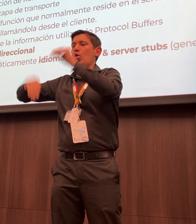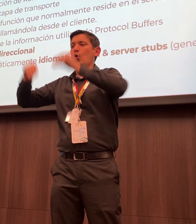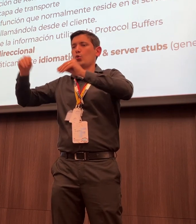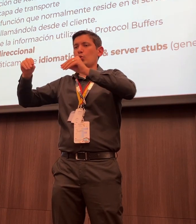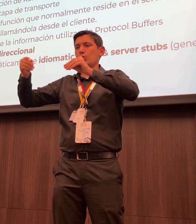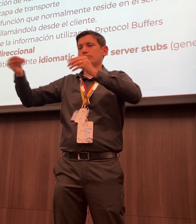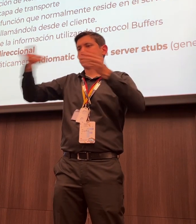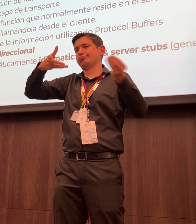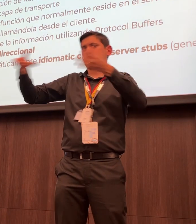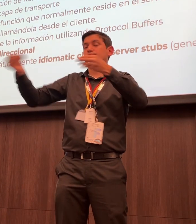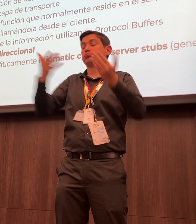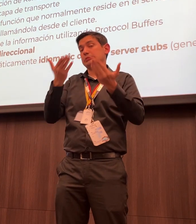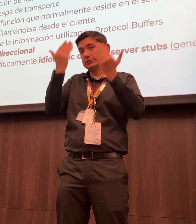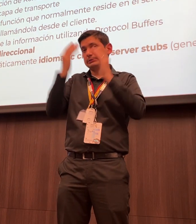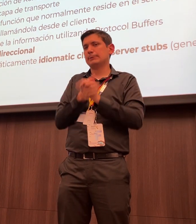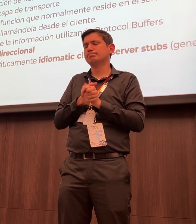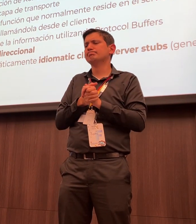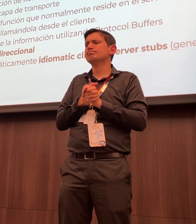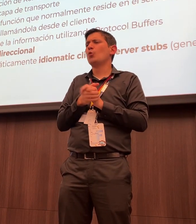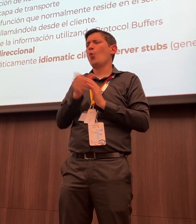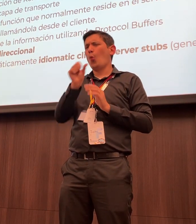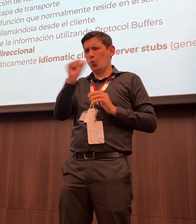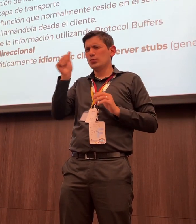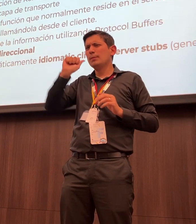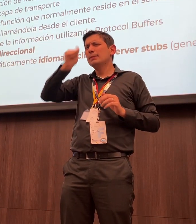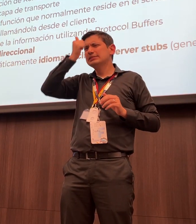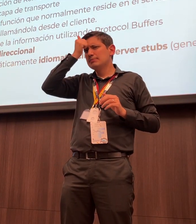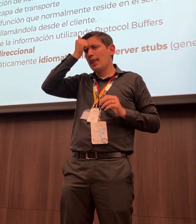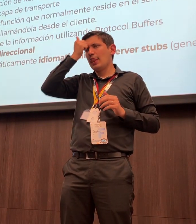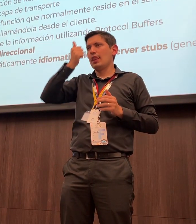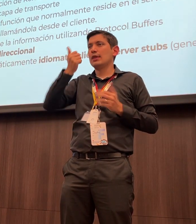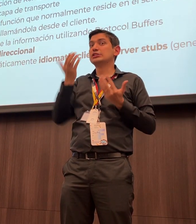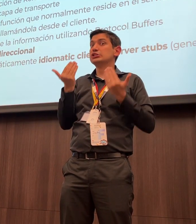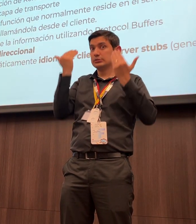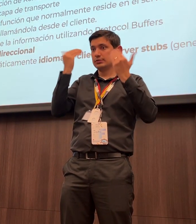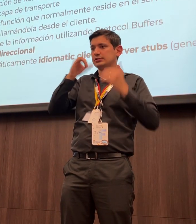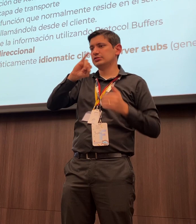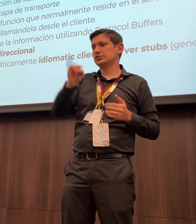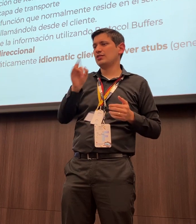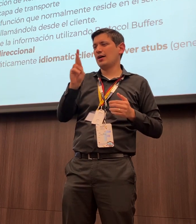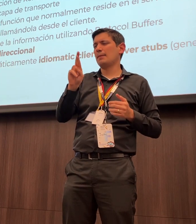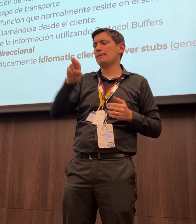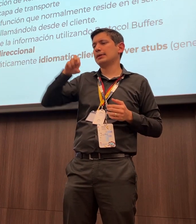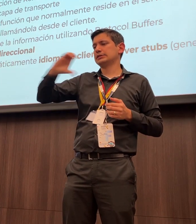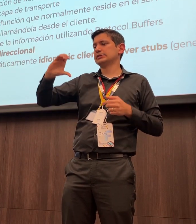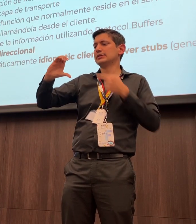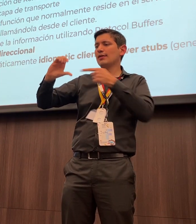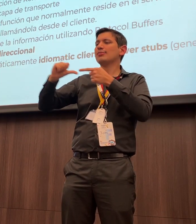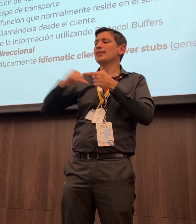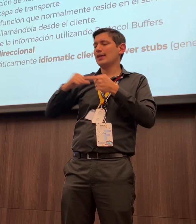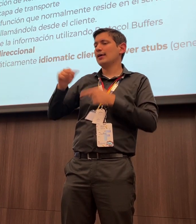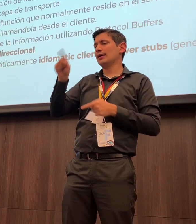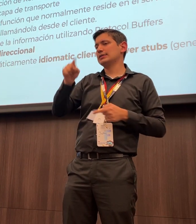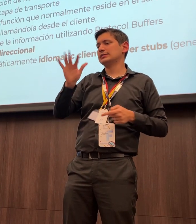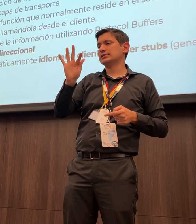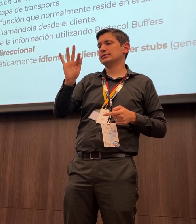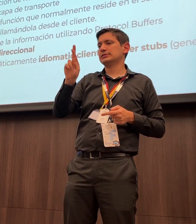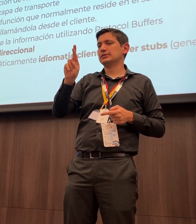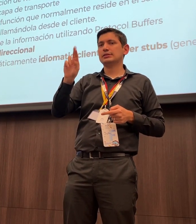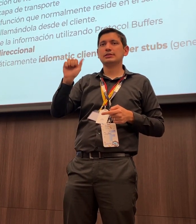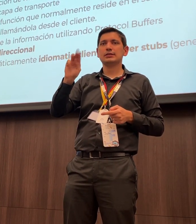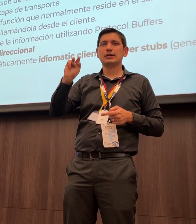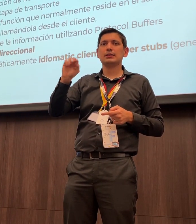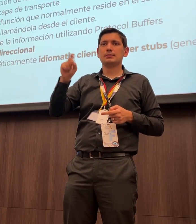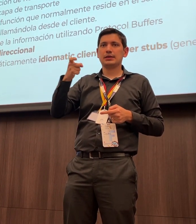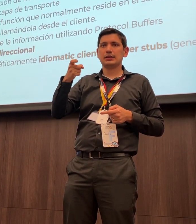muchos beneficios. También uno de los principales beneficios de gRPC es que tenemos un streaming bidireccional.